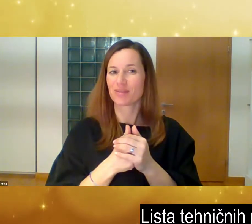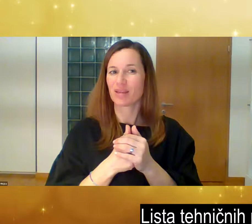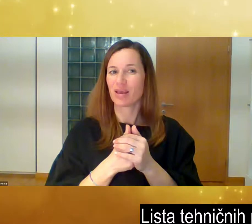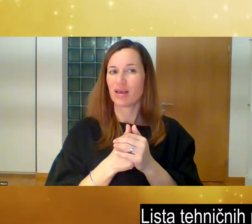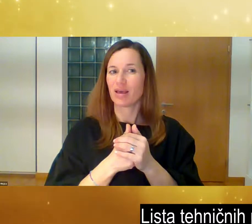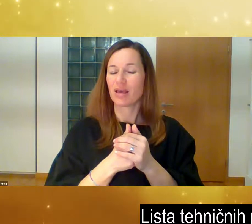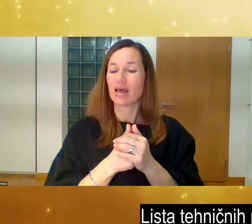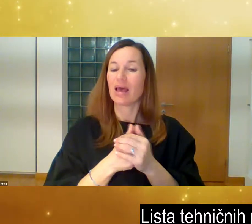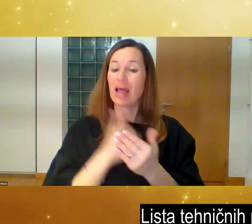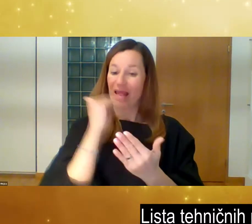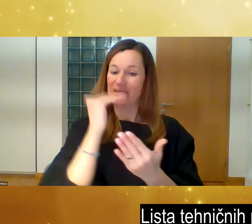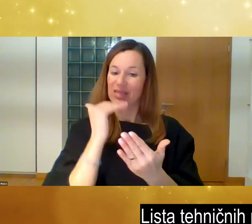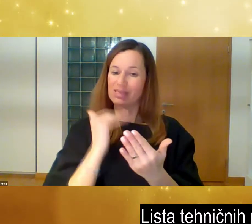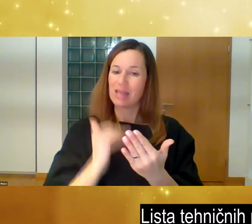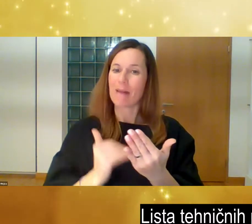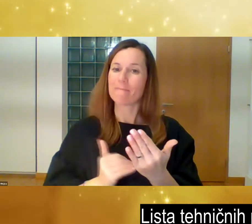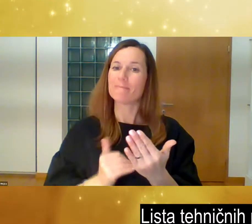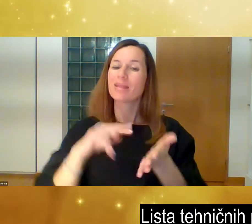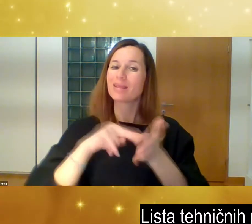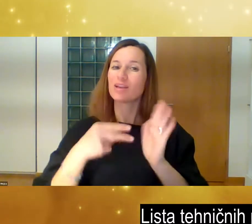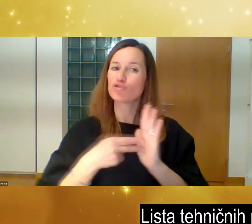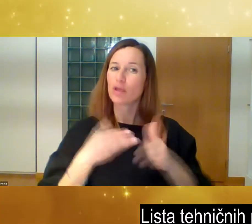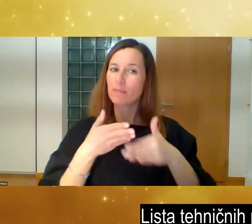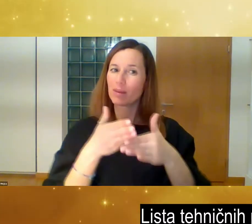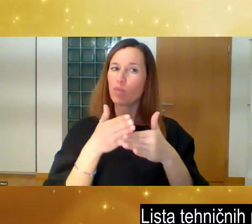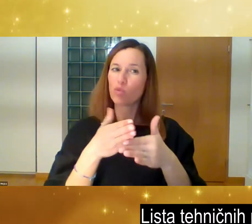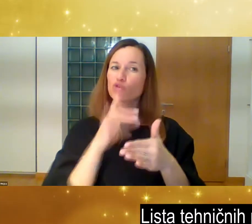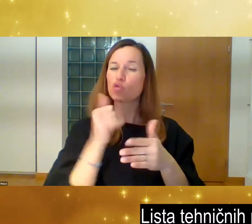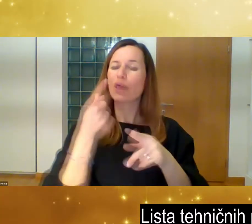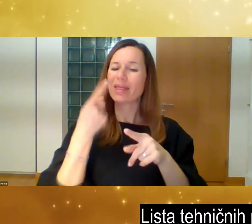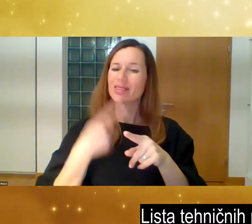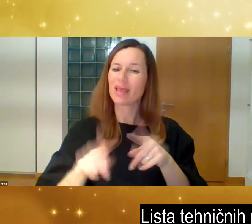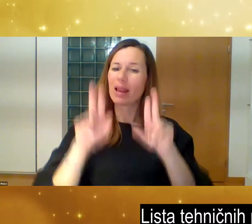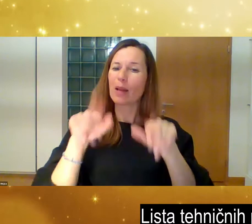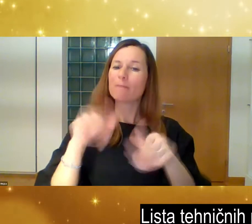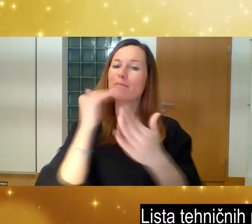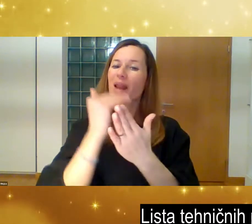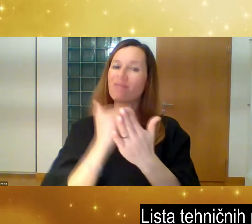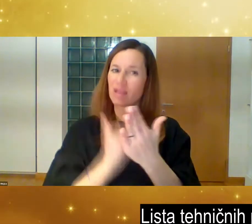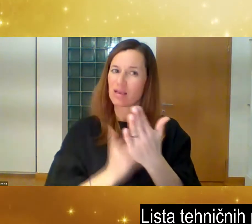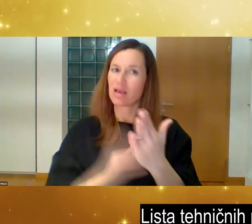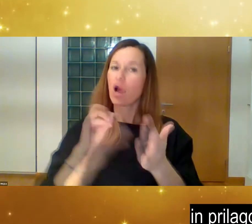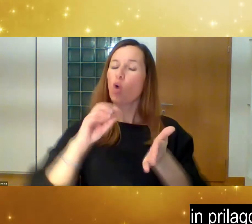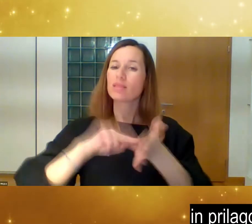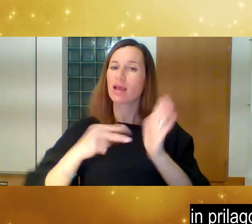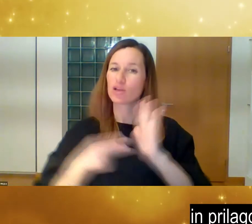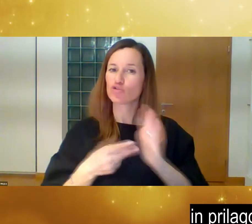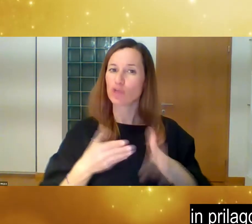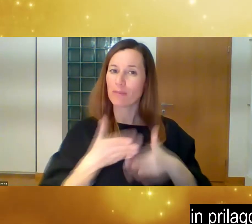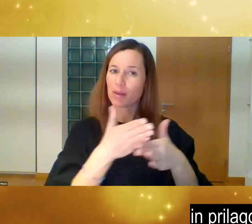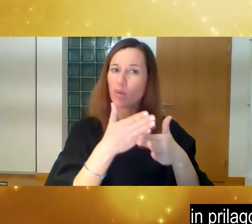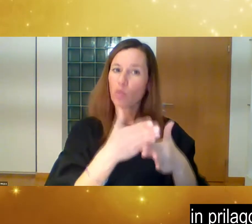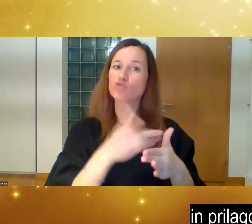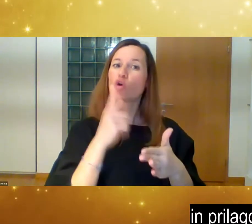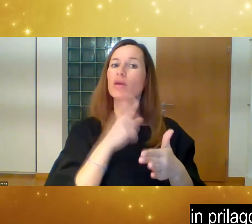lista tehničnih pripomočkov je del pravilnika o tehničnih pripomočkih in